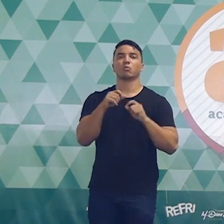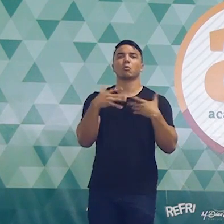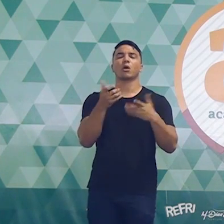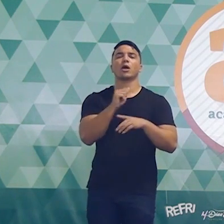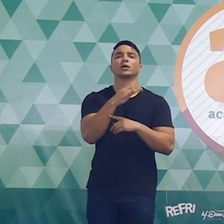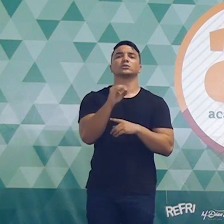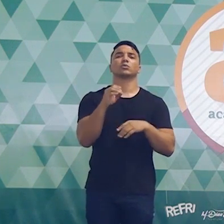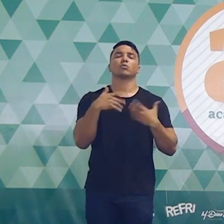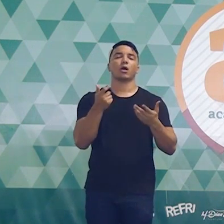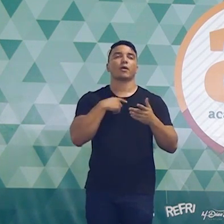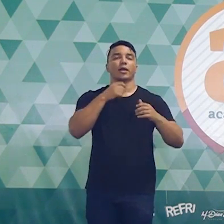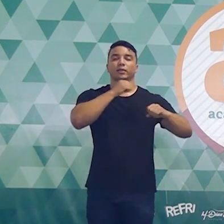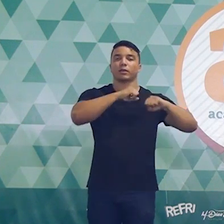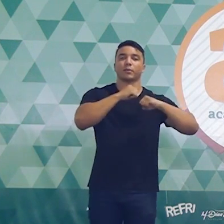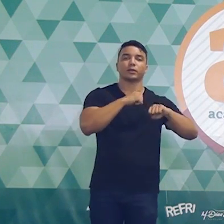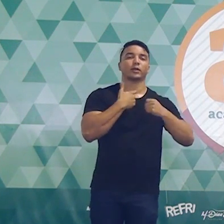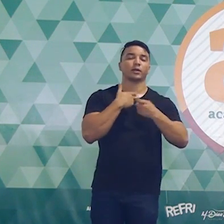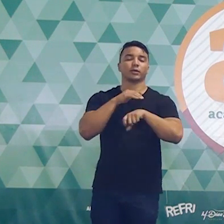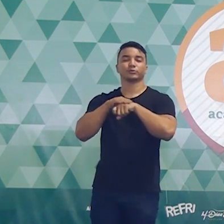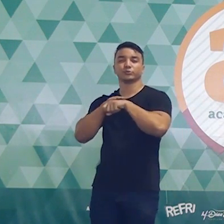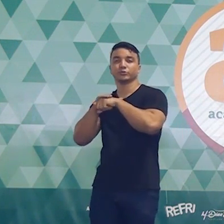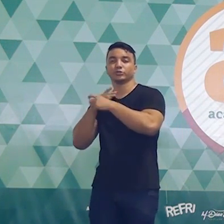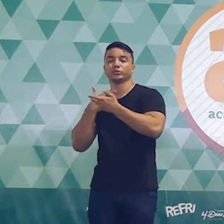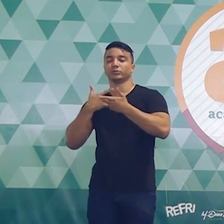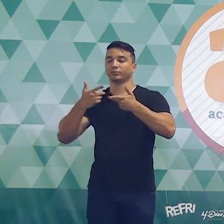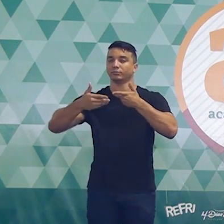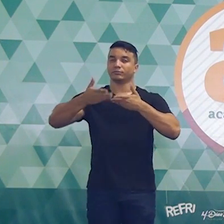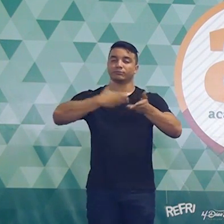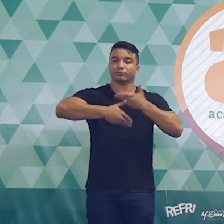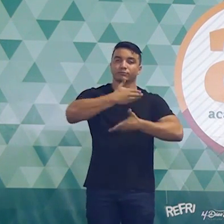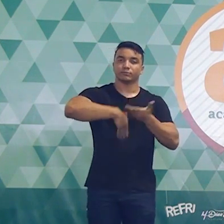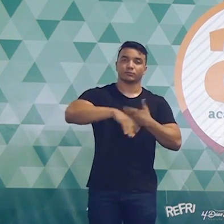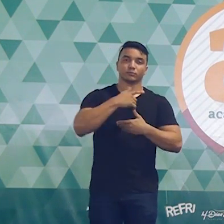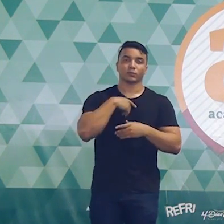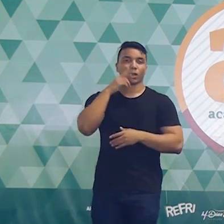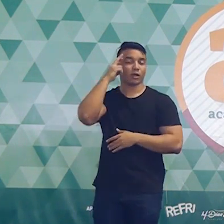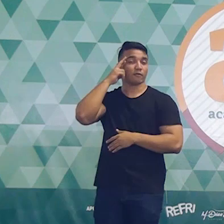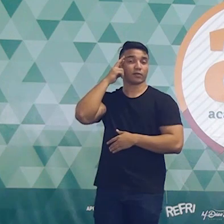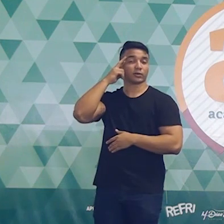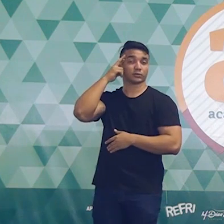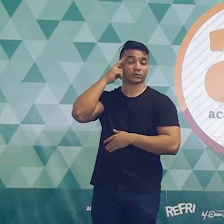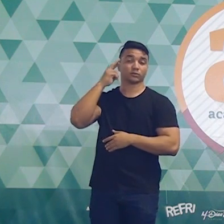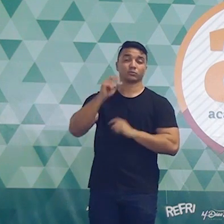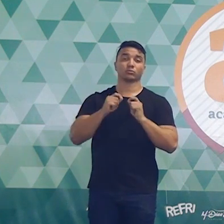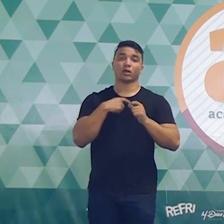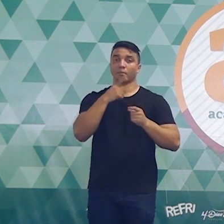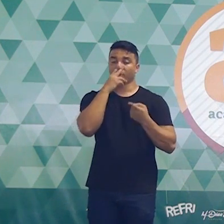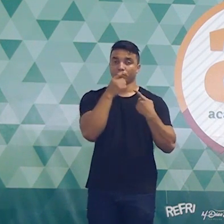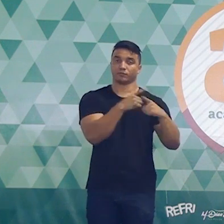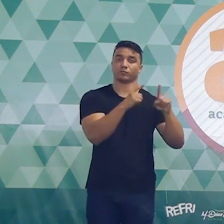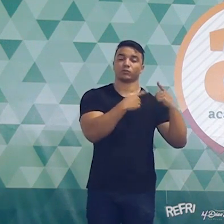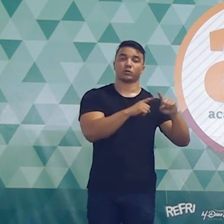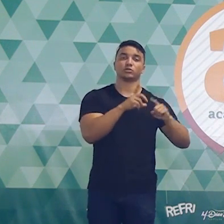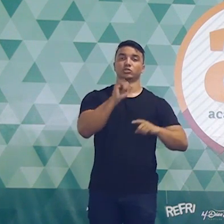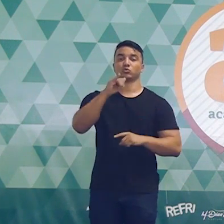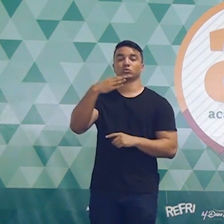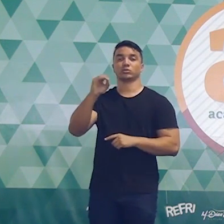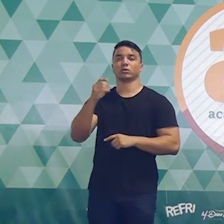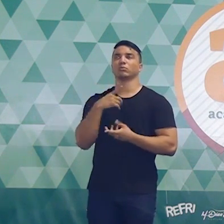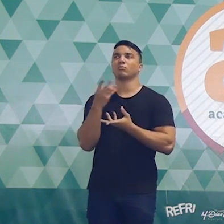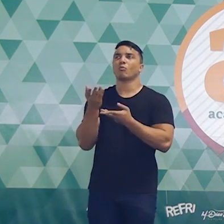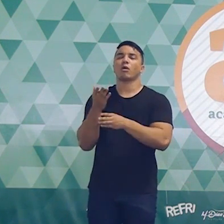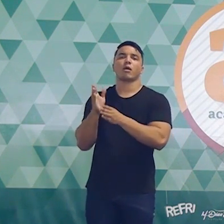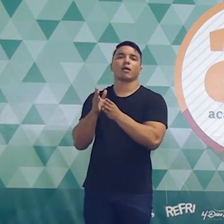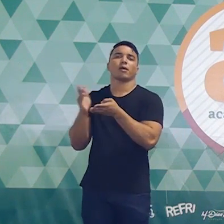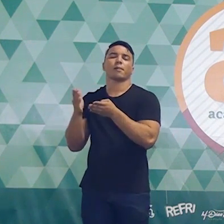as ações? Debater, discutir, tá certo? Trazer uma reflexão, provocar discussões por meio